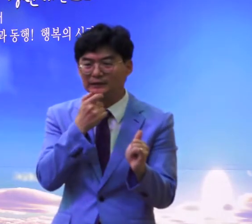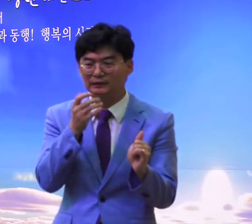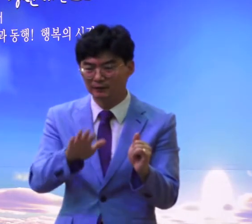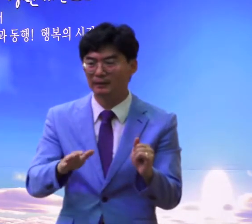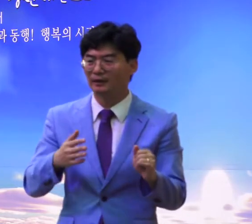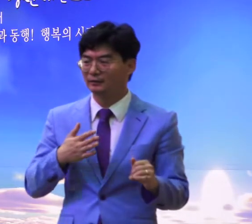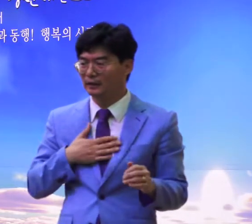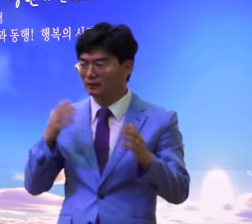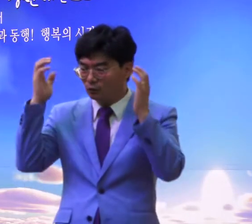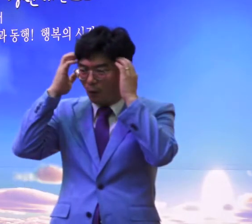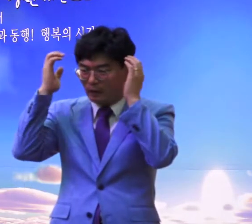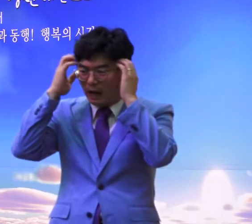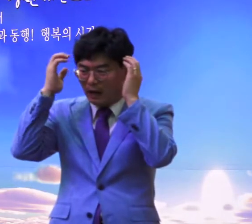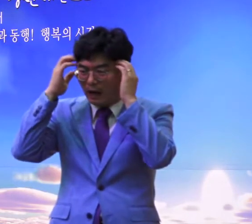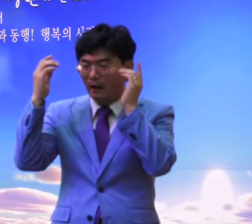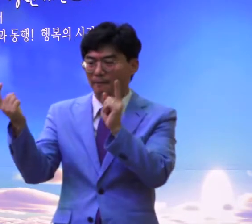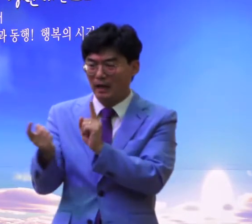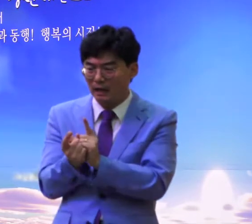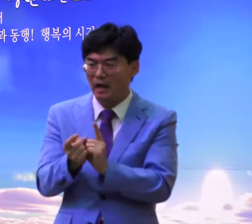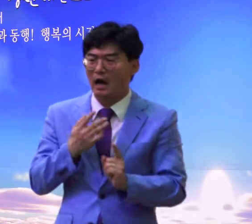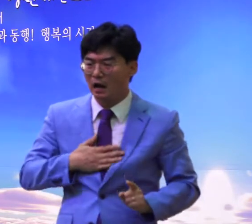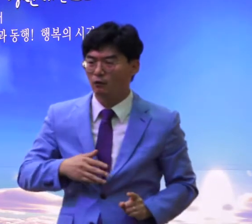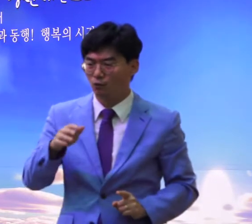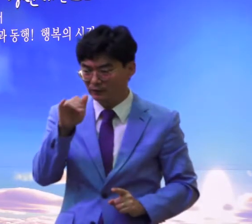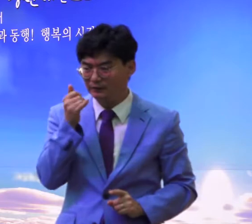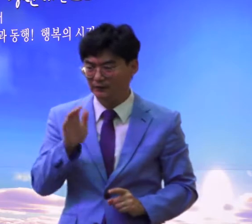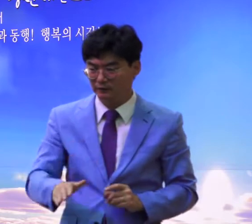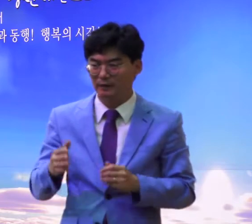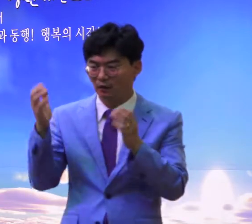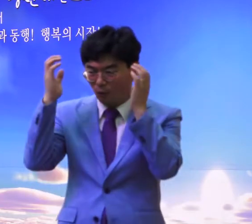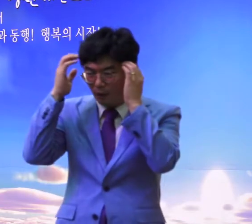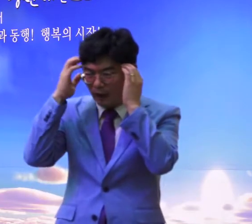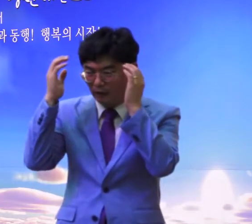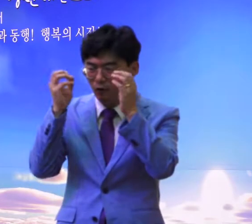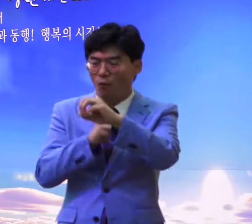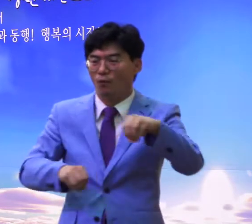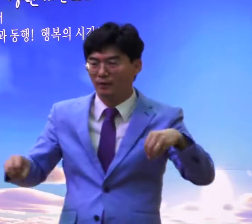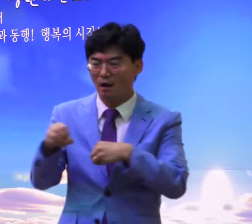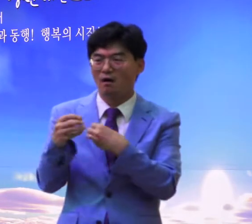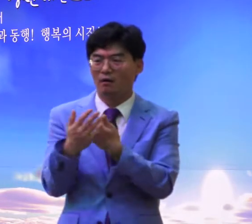고난이 예상되는 길이지만 고난도 은혜입니다.